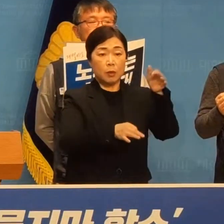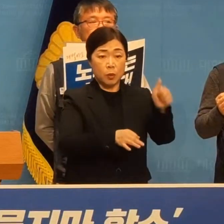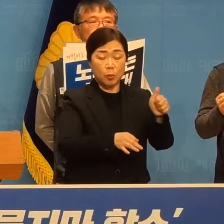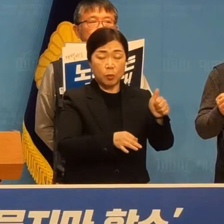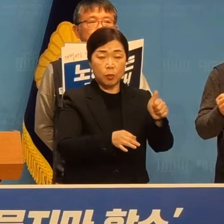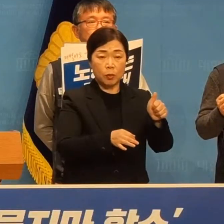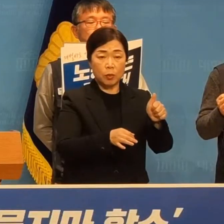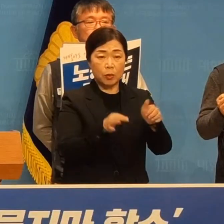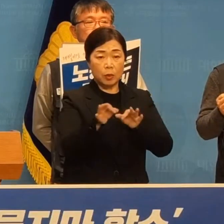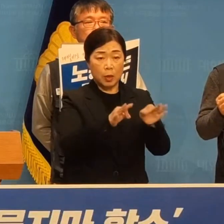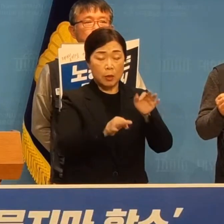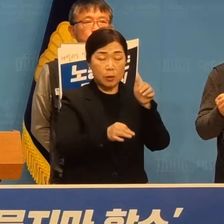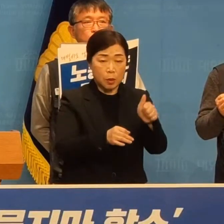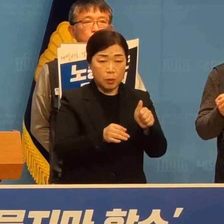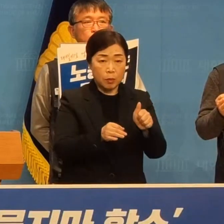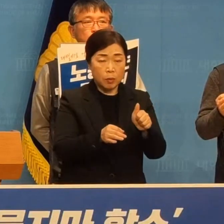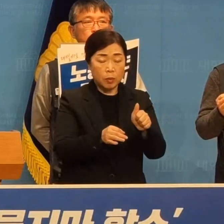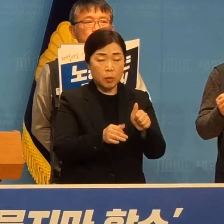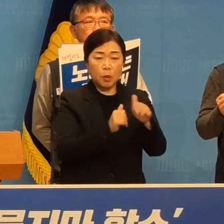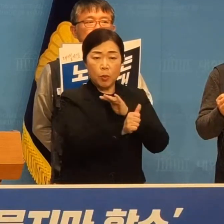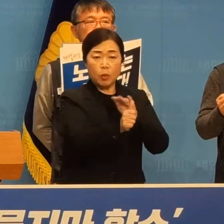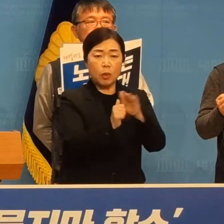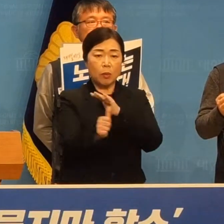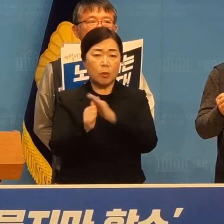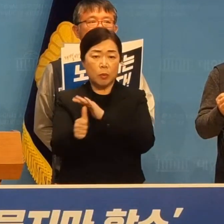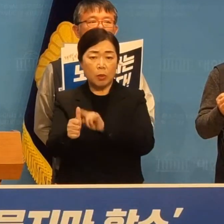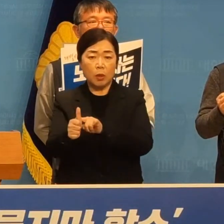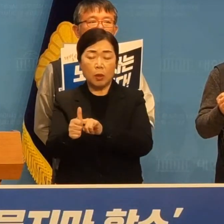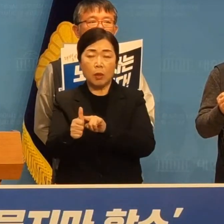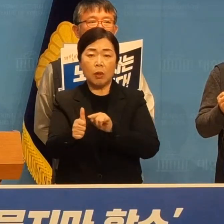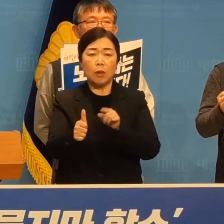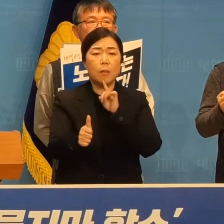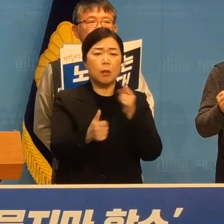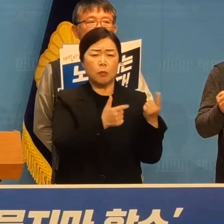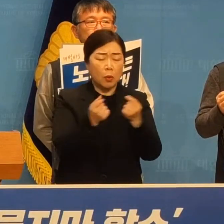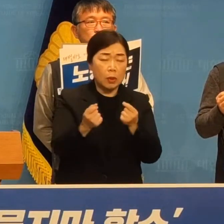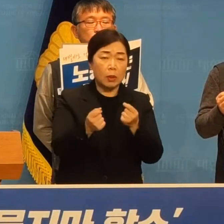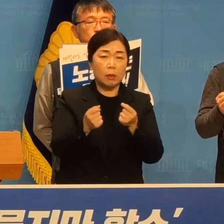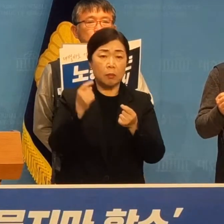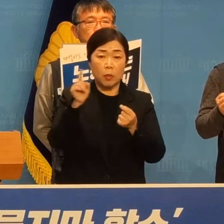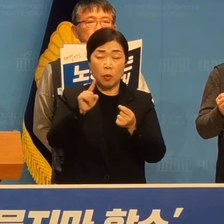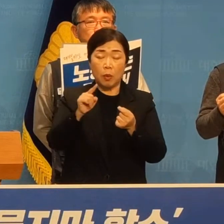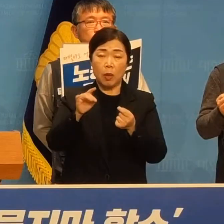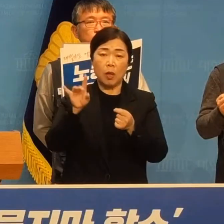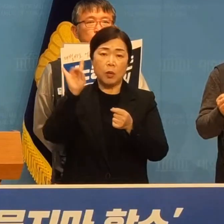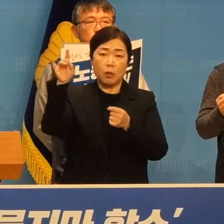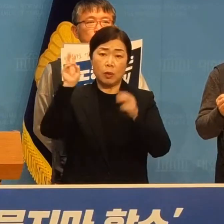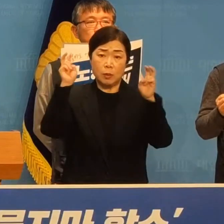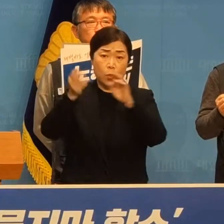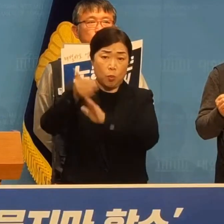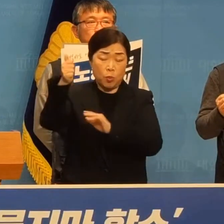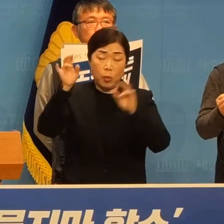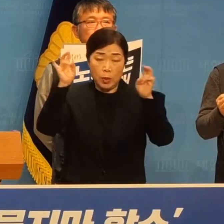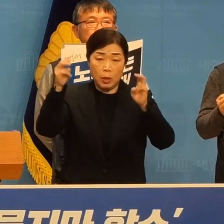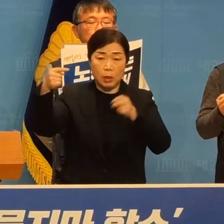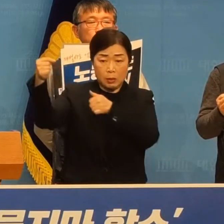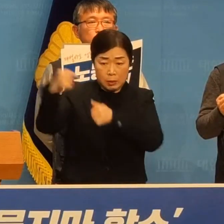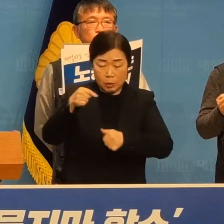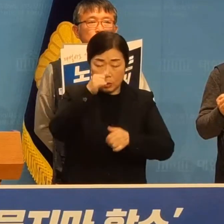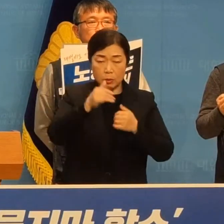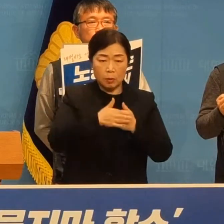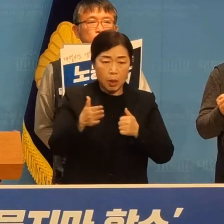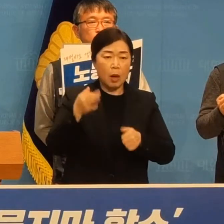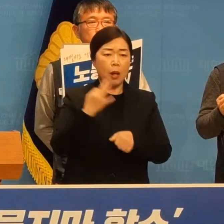수많은 사람들이 현대자동차가 시켜서 아니면 압박으로 어쩔 수 없다라고 진술을 하는데도 불구하고 제대로 수사하지 않고